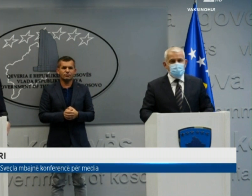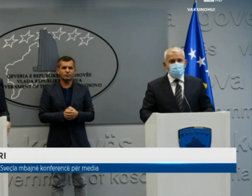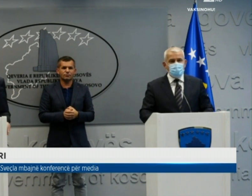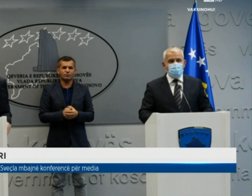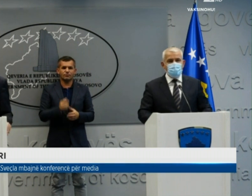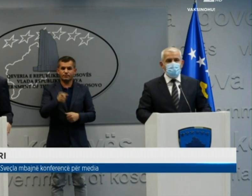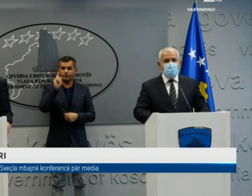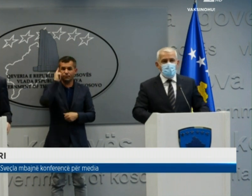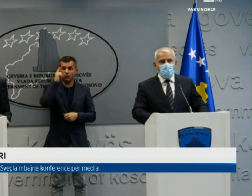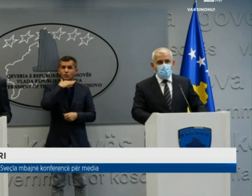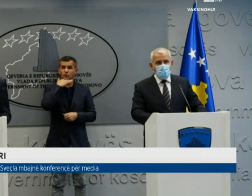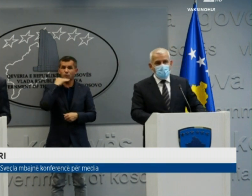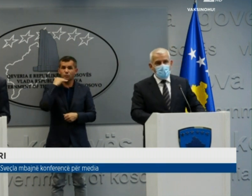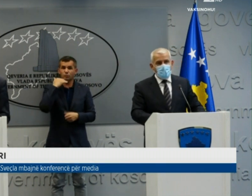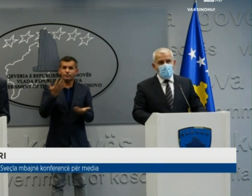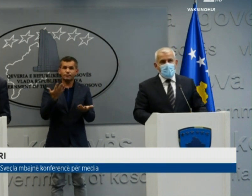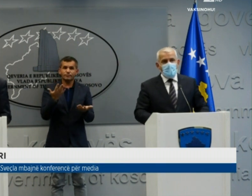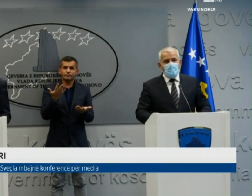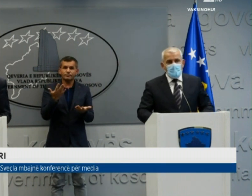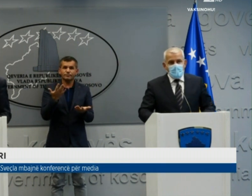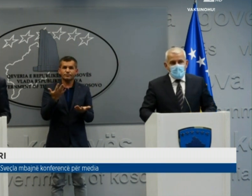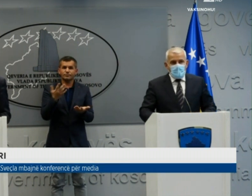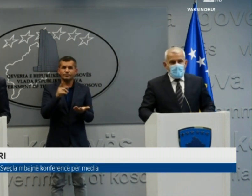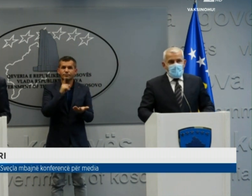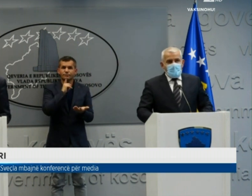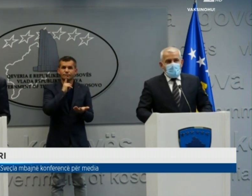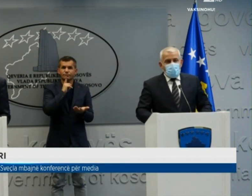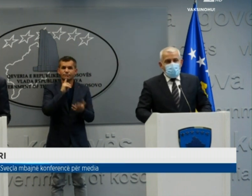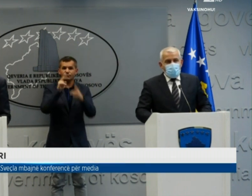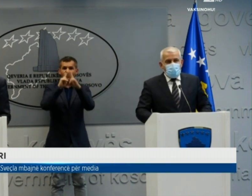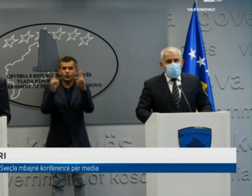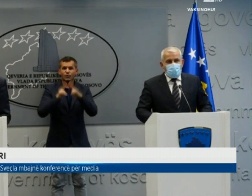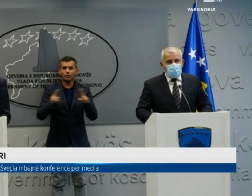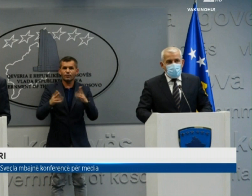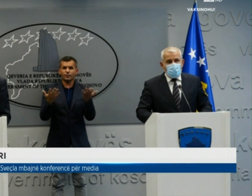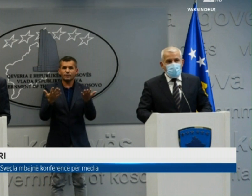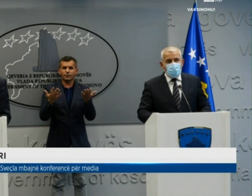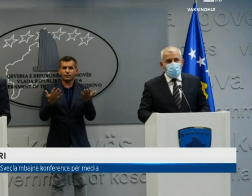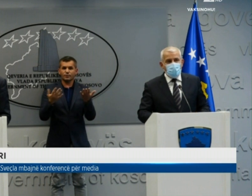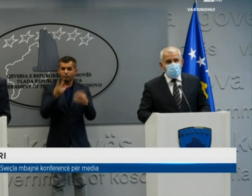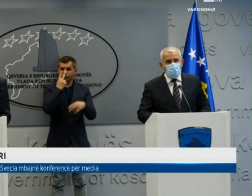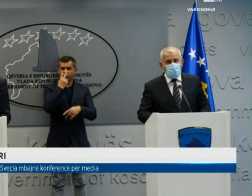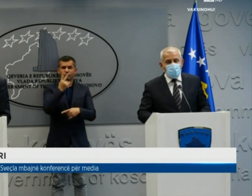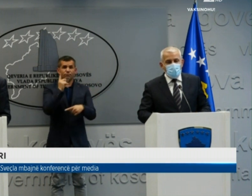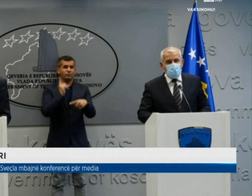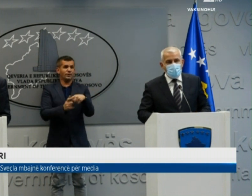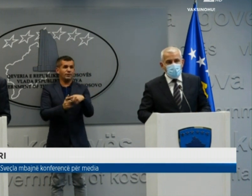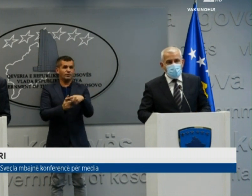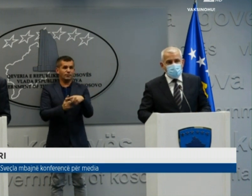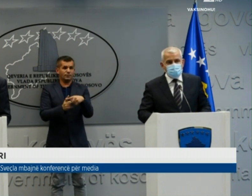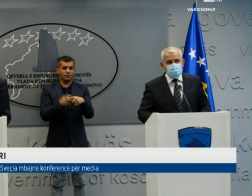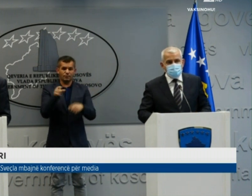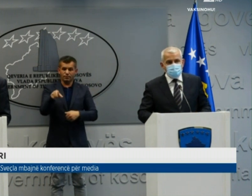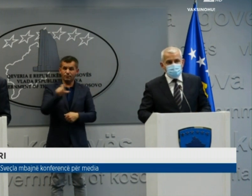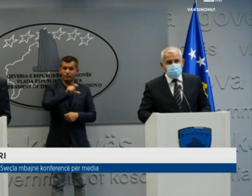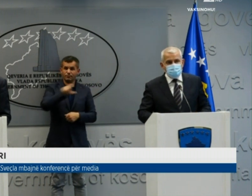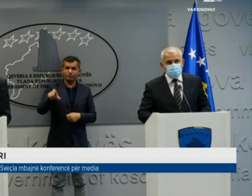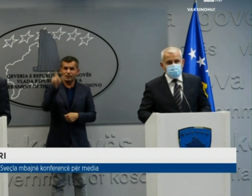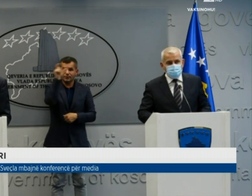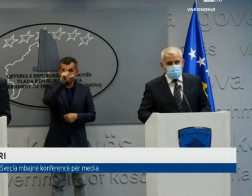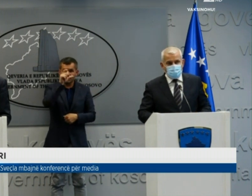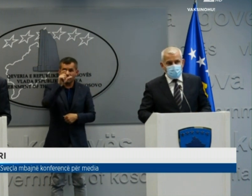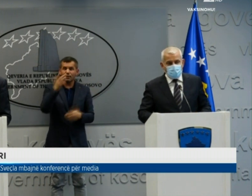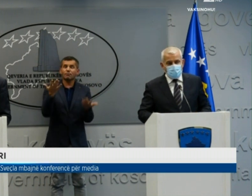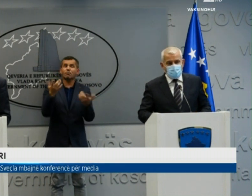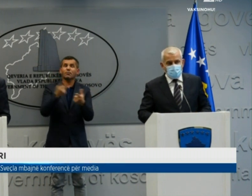është bom jaftë, ose kanë fillu këtë rasë ndërmjetë si ndërkomtarë, me pa me vërtet që është Serbia ajo që i ka fojet